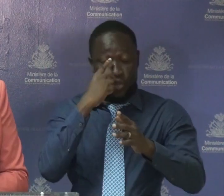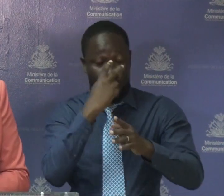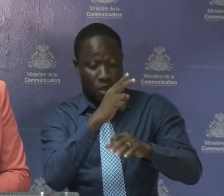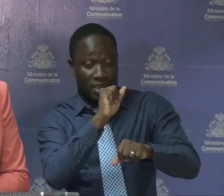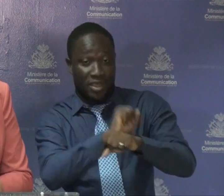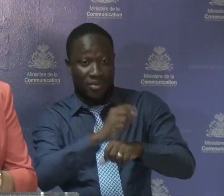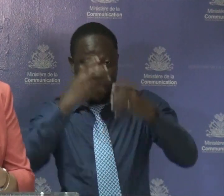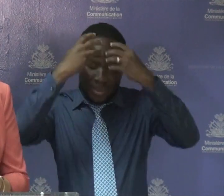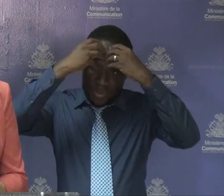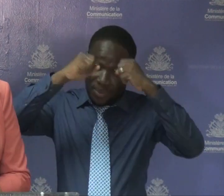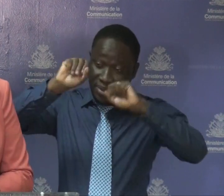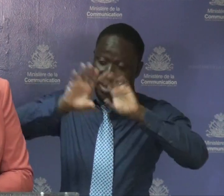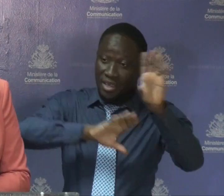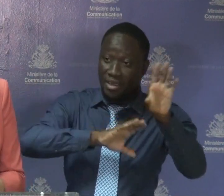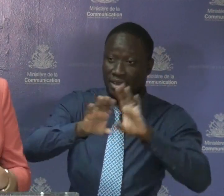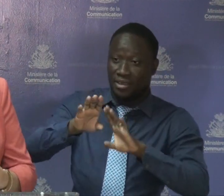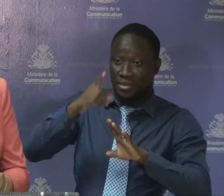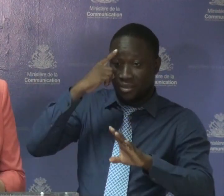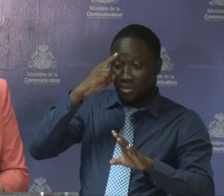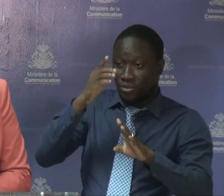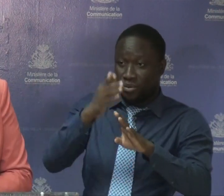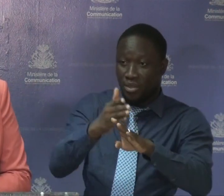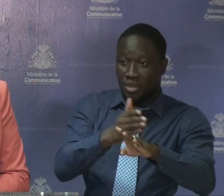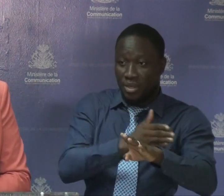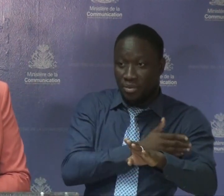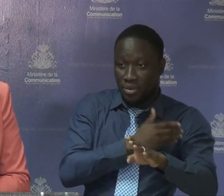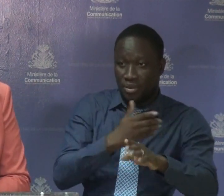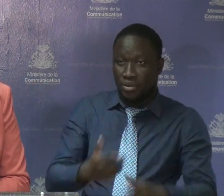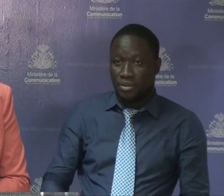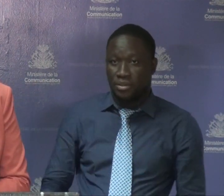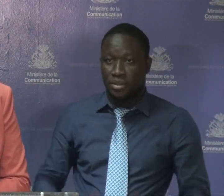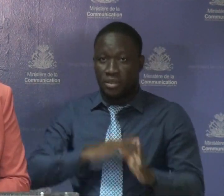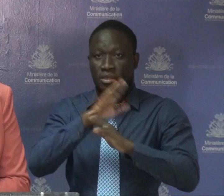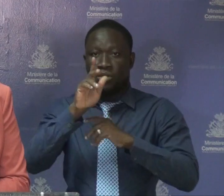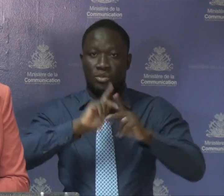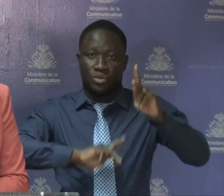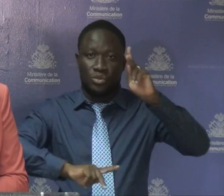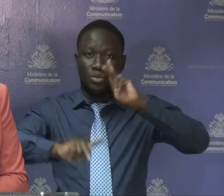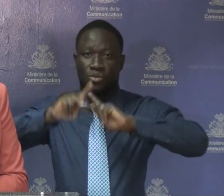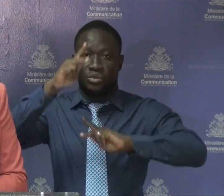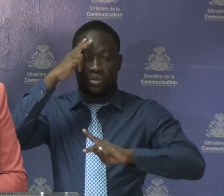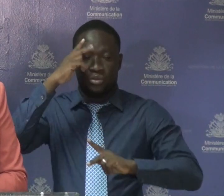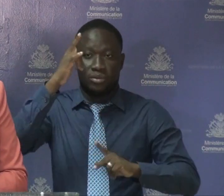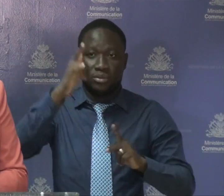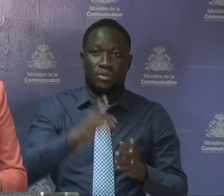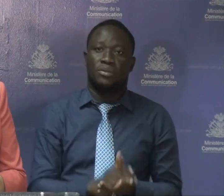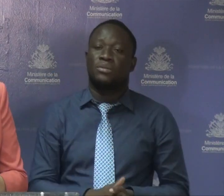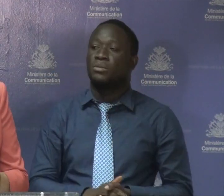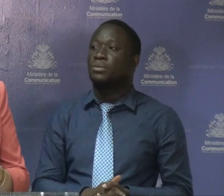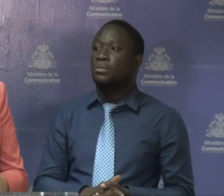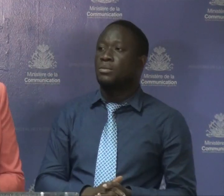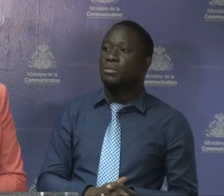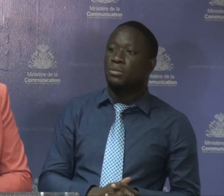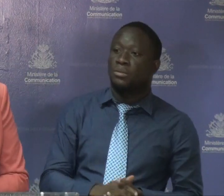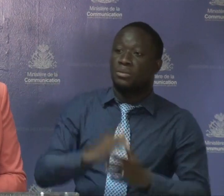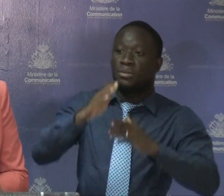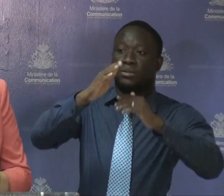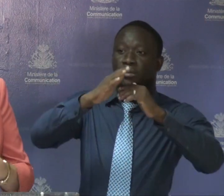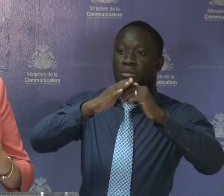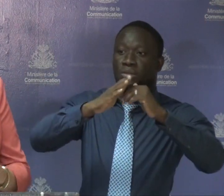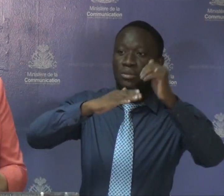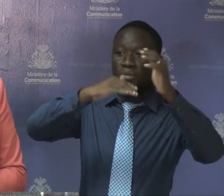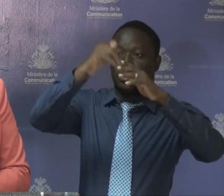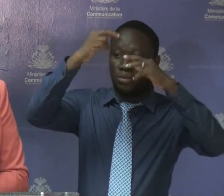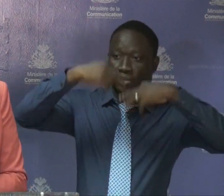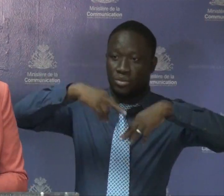que le président fait, parce que la travaille pour améliorer le cadre avec condition de la vie de tout le peuple haïtien, hein? Parce que nous, la construit route,